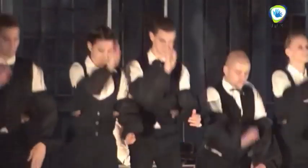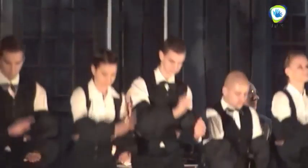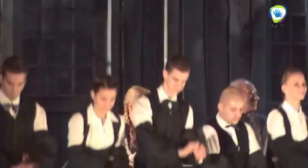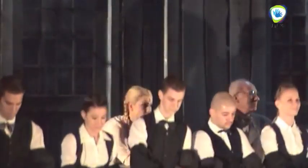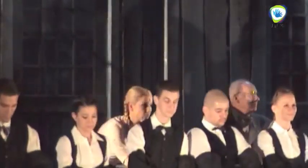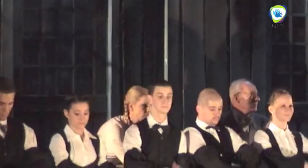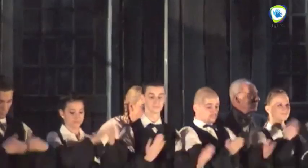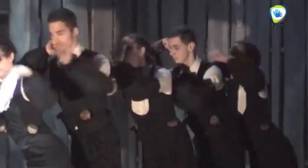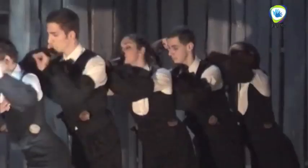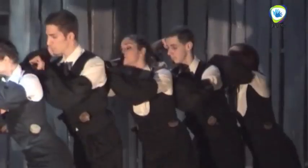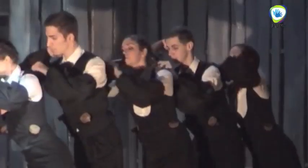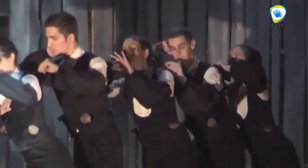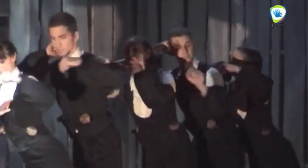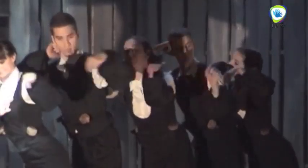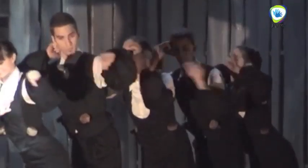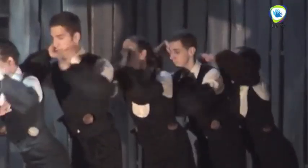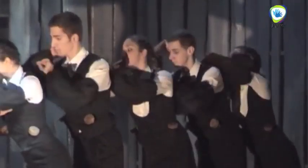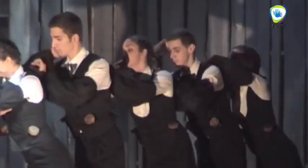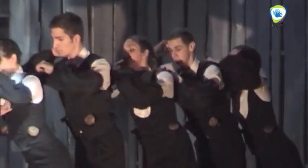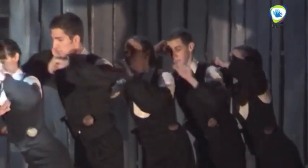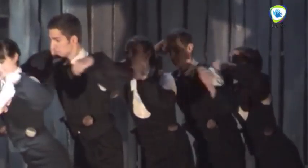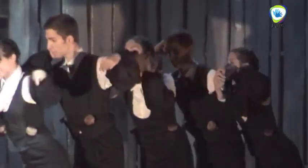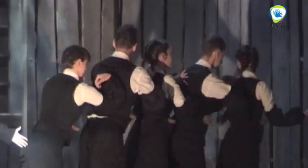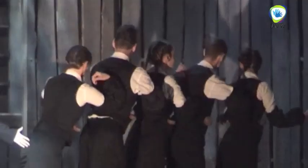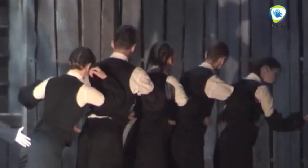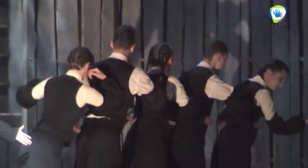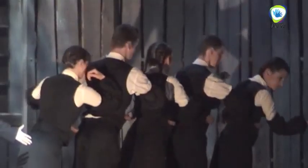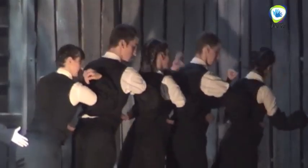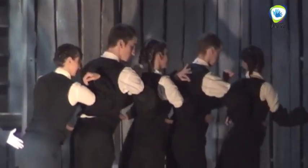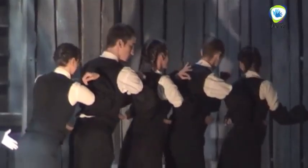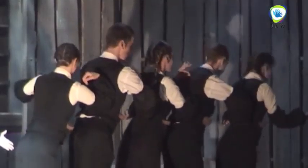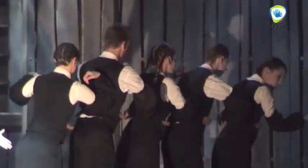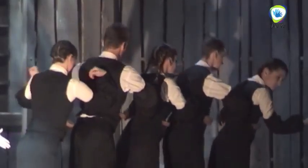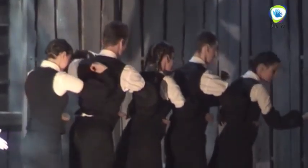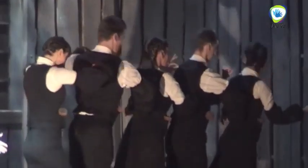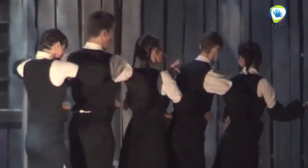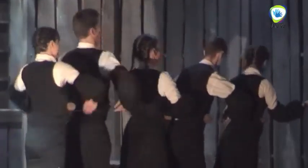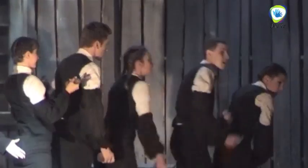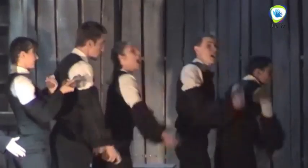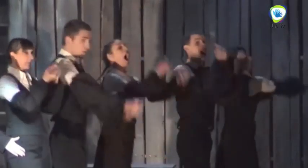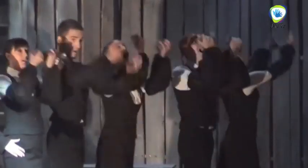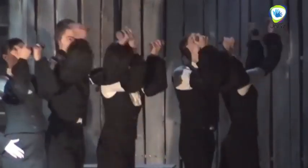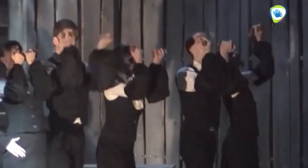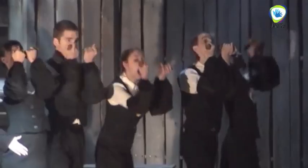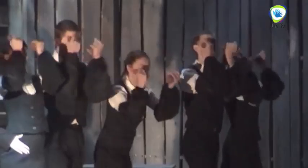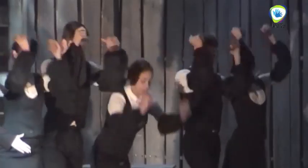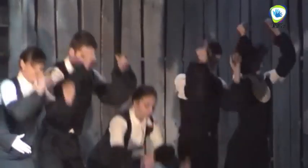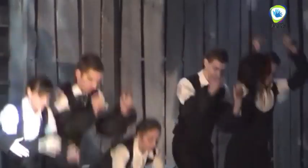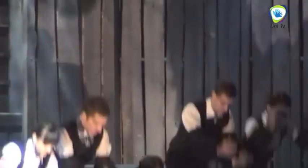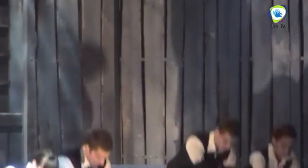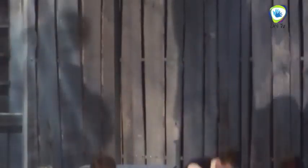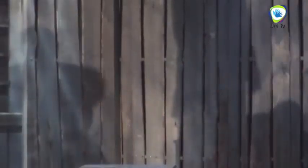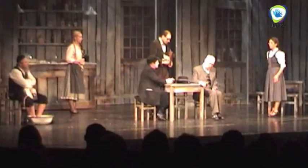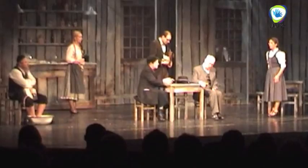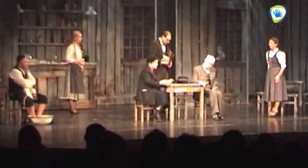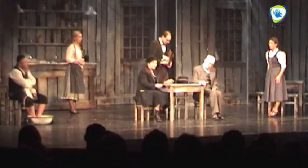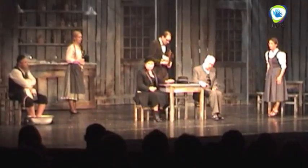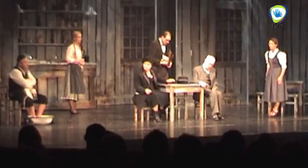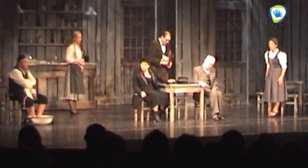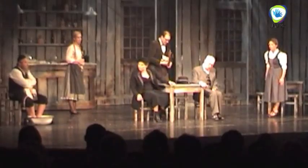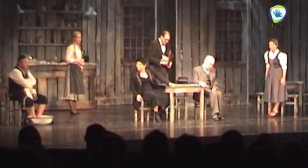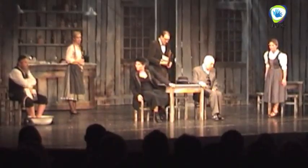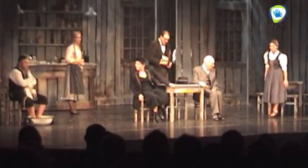lenne, vagy két év. Látok ennyi papír. És papír, és papír. Ne is csak ír!